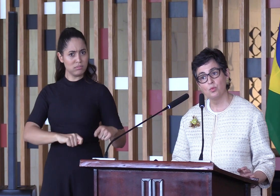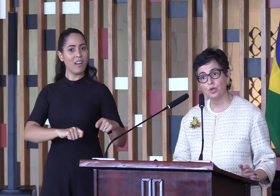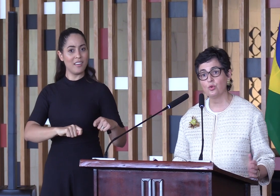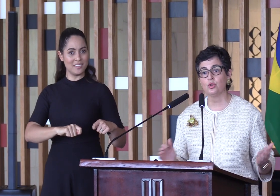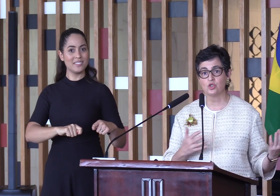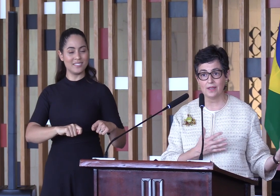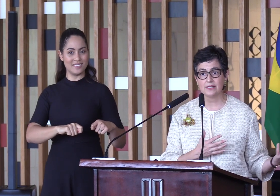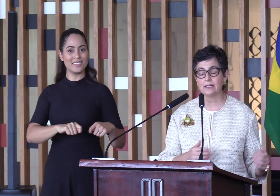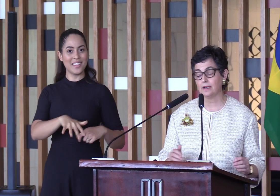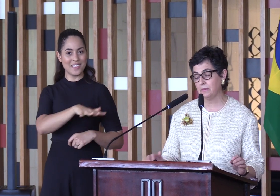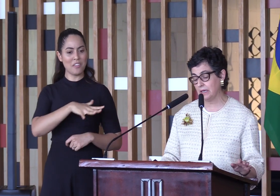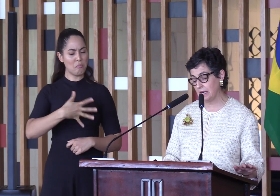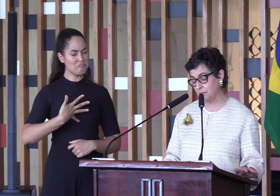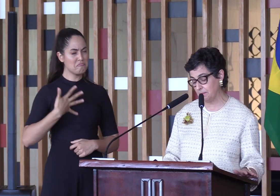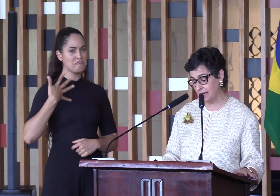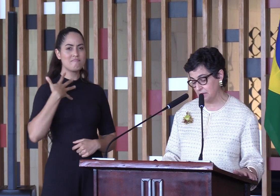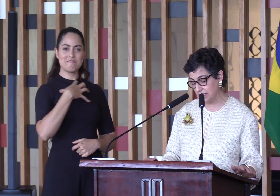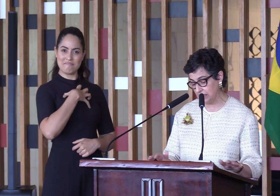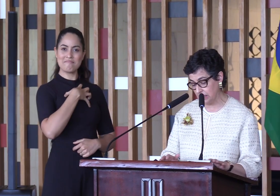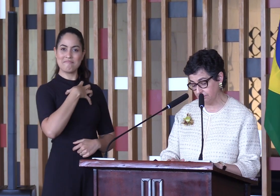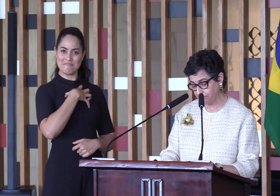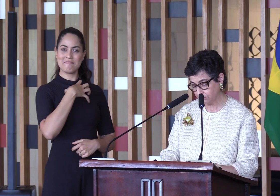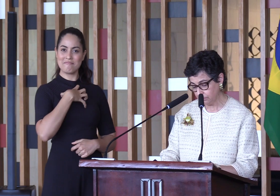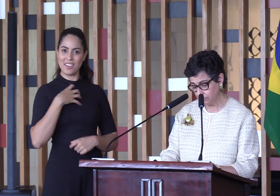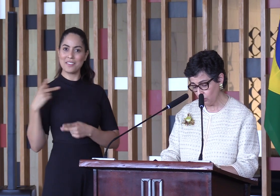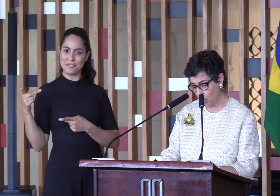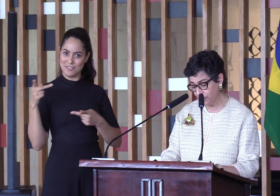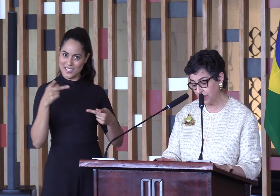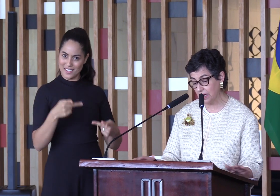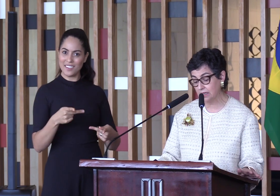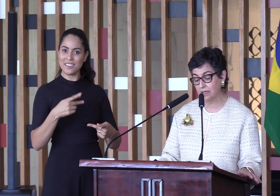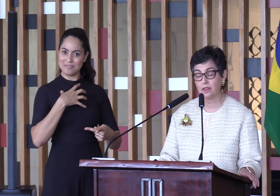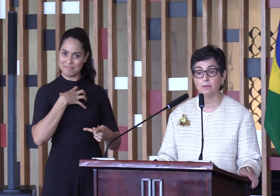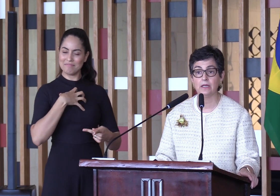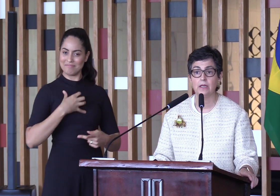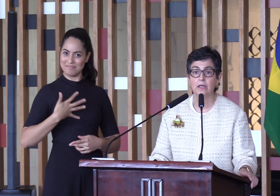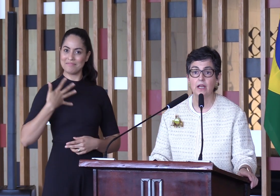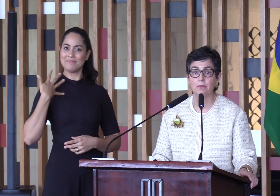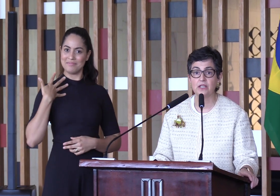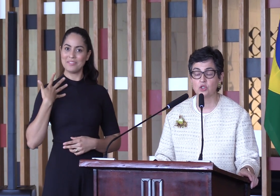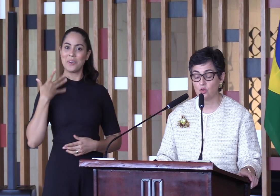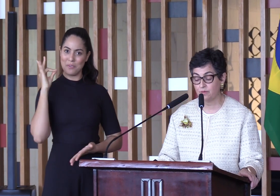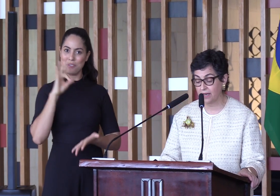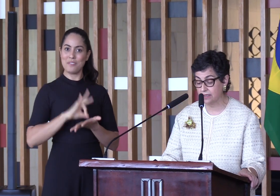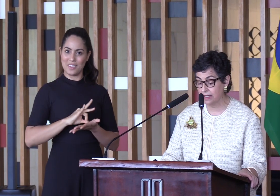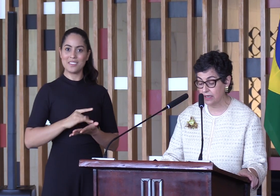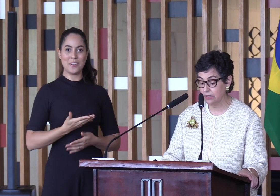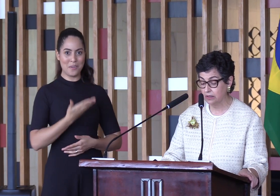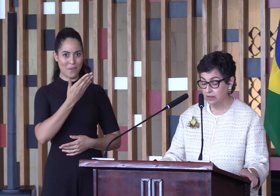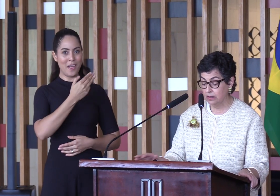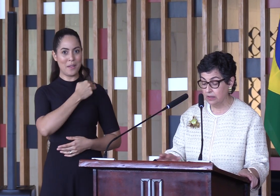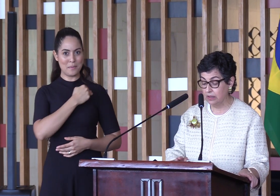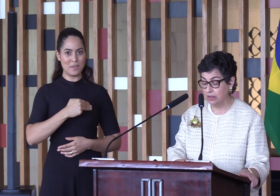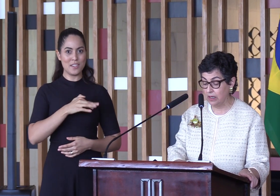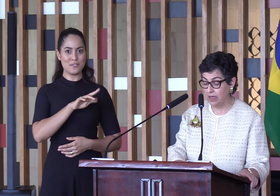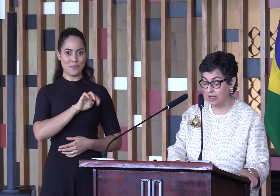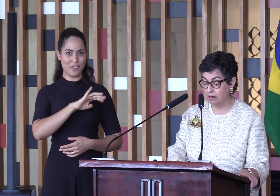muito orgulhosa de ser também a primeira visita oficial que recebe o ministro França